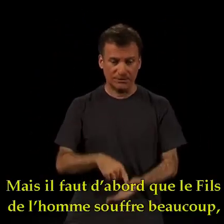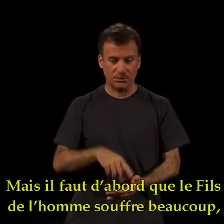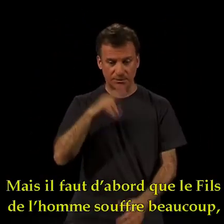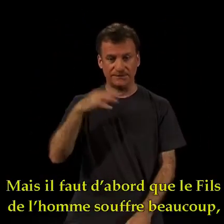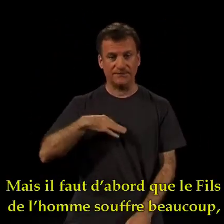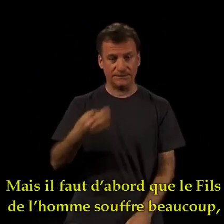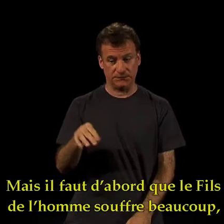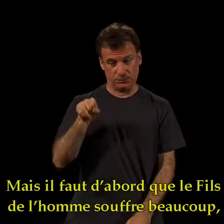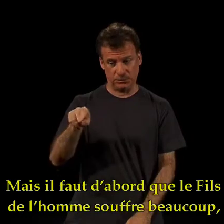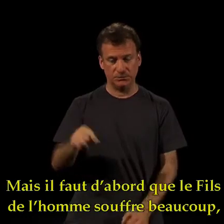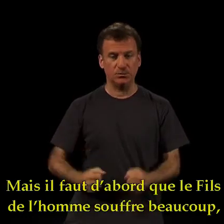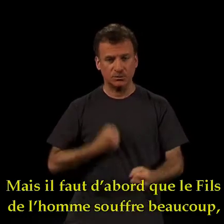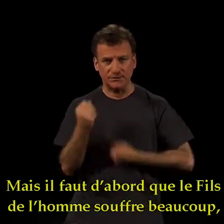faut d'abord que le Fils de l'homme souffre beaucoup